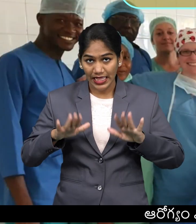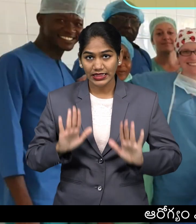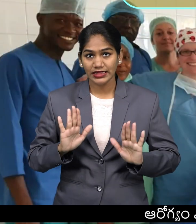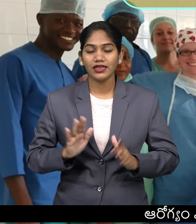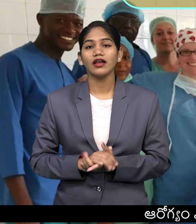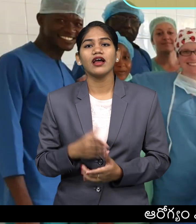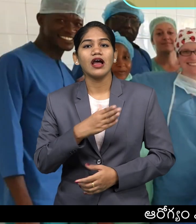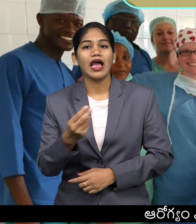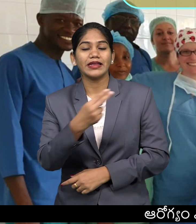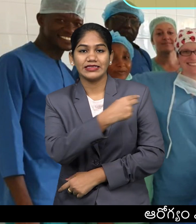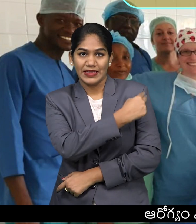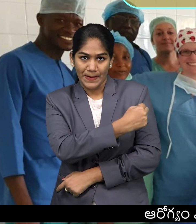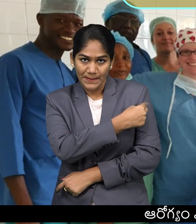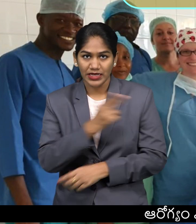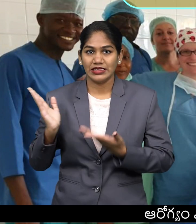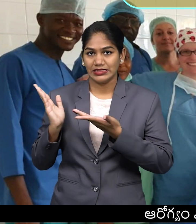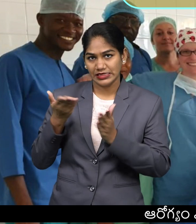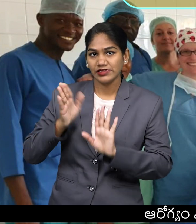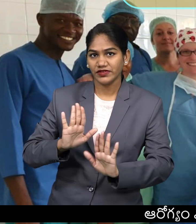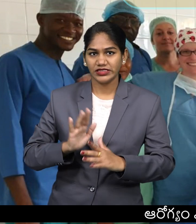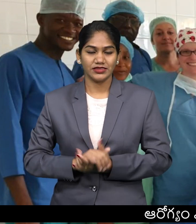ఆరోగ్యం మరియు వైద్య సేవలు,